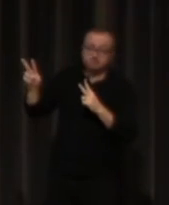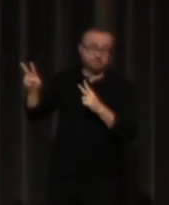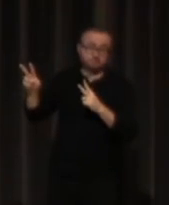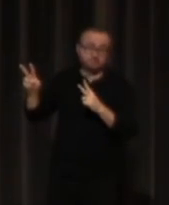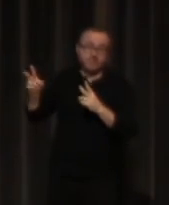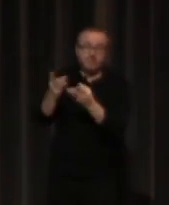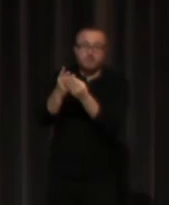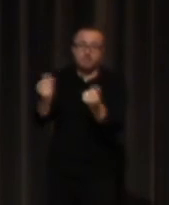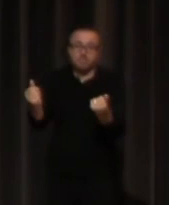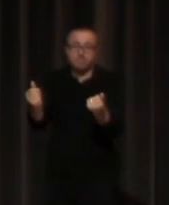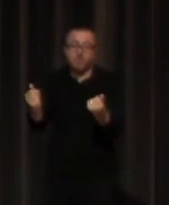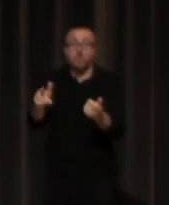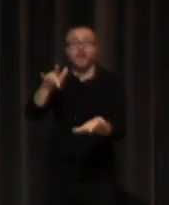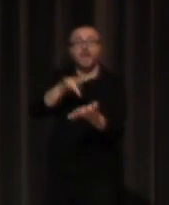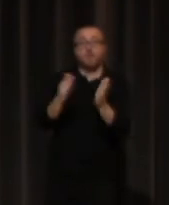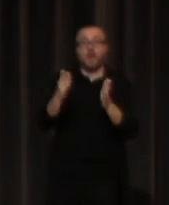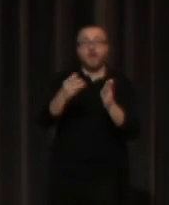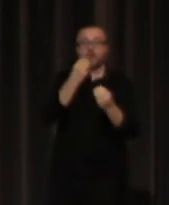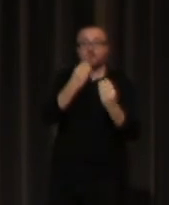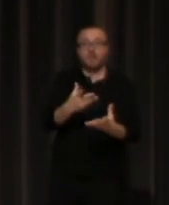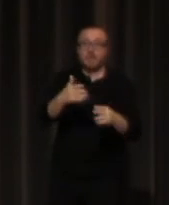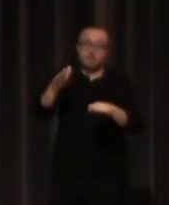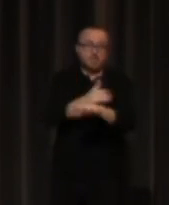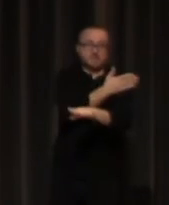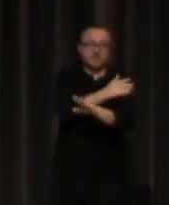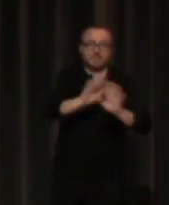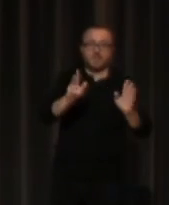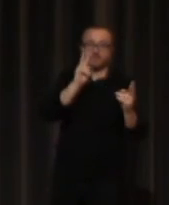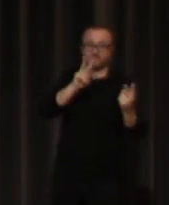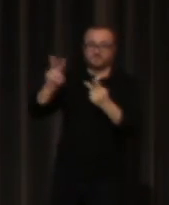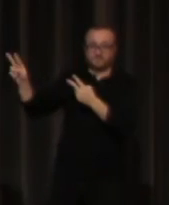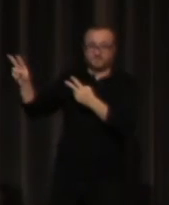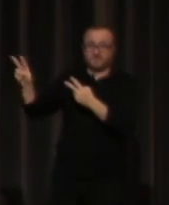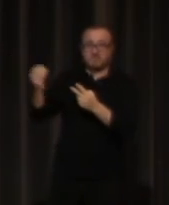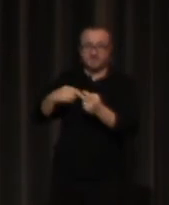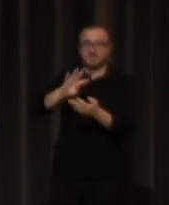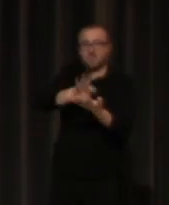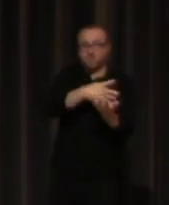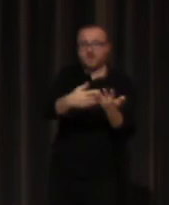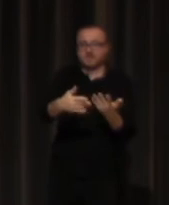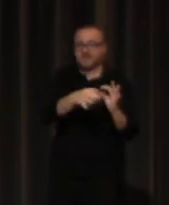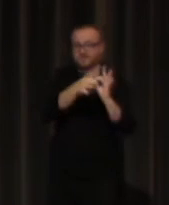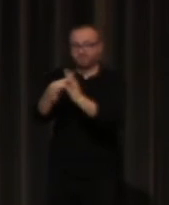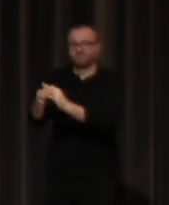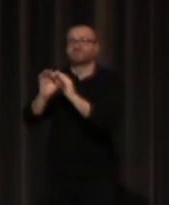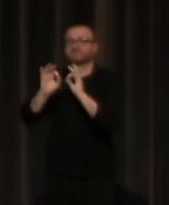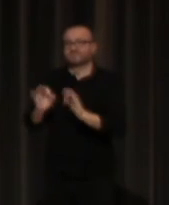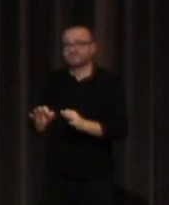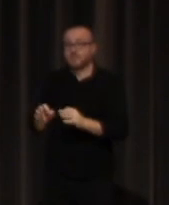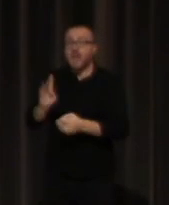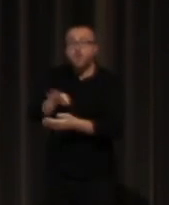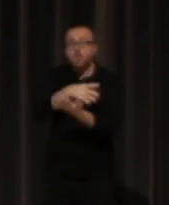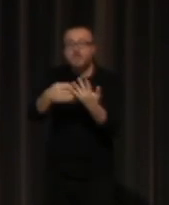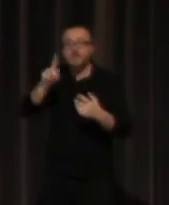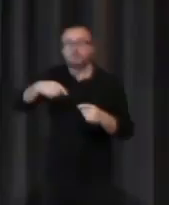fàcil d'oblit, d'esborrament de consciència, no és una qüestió en la poesia, sinó que la poesia més aviat ens fa